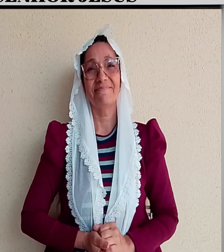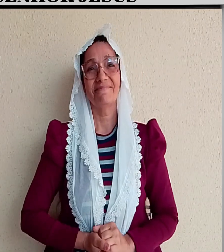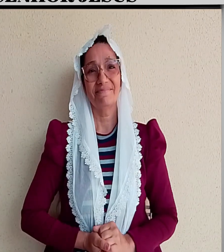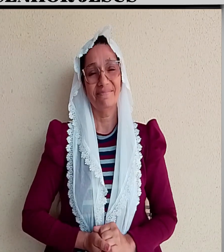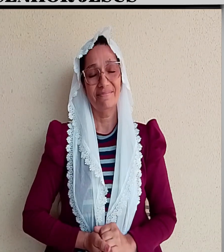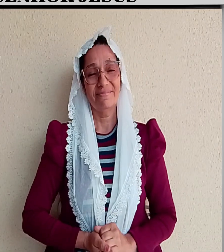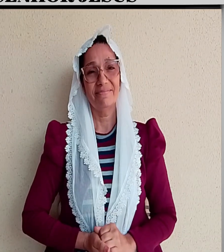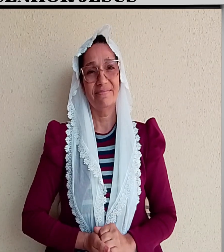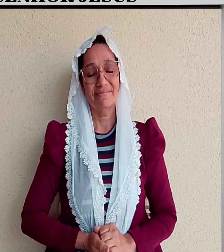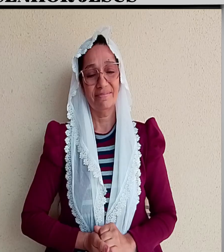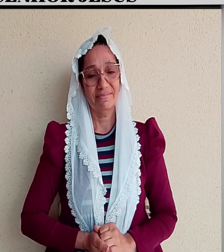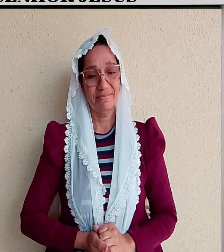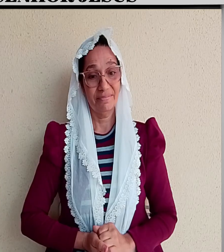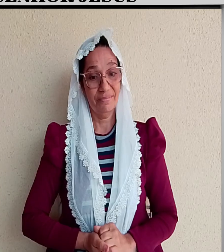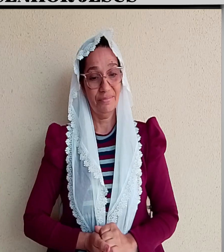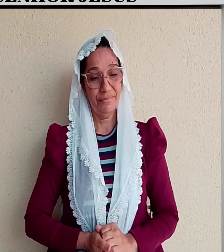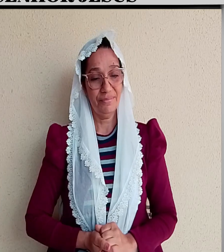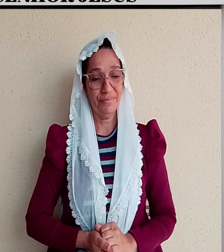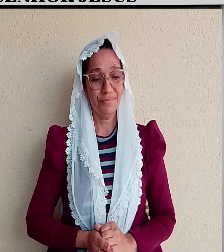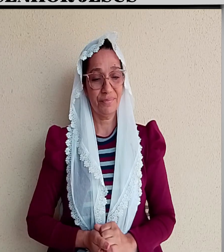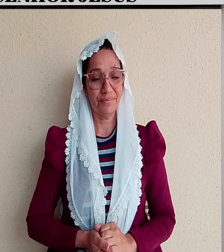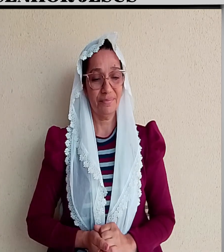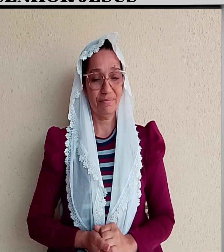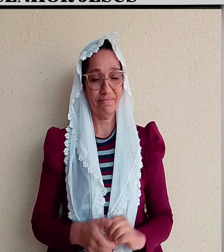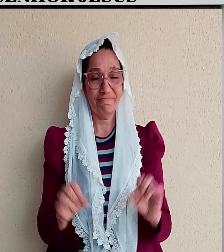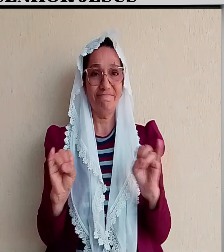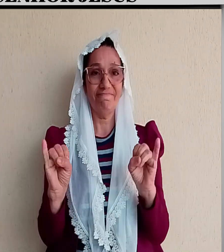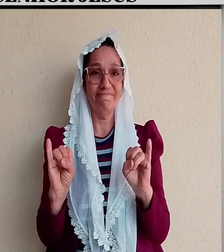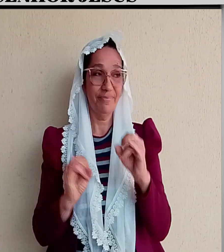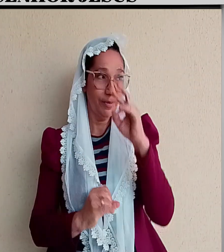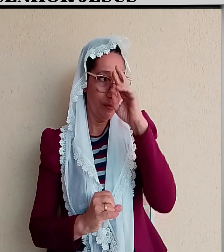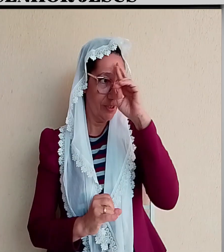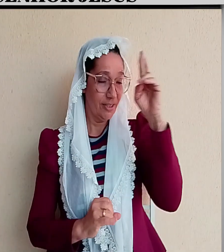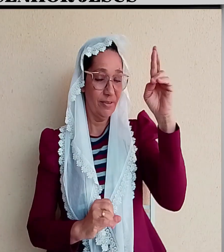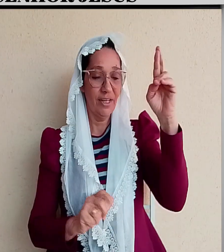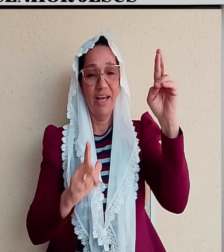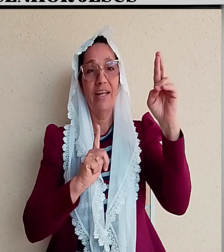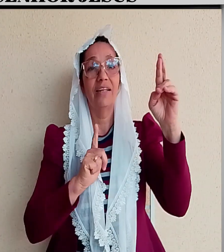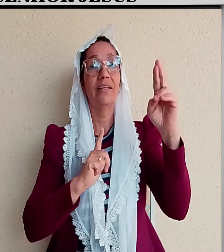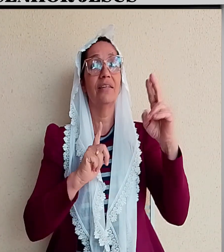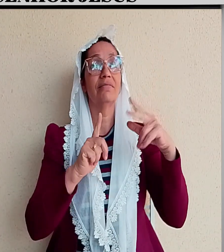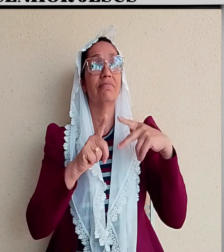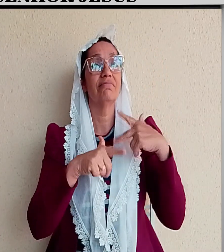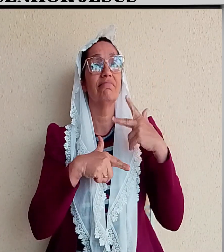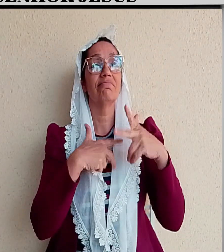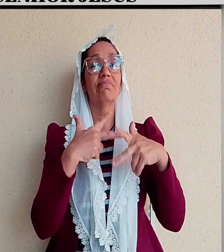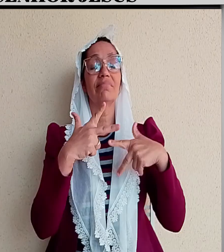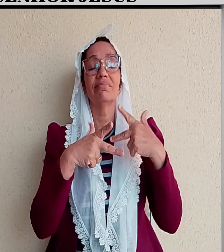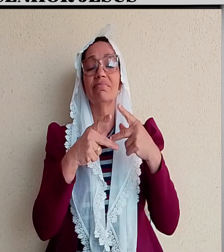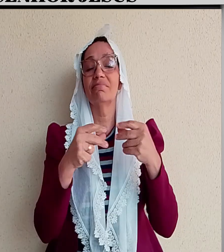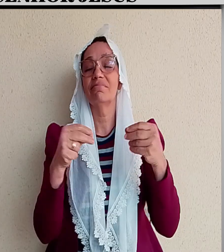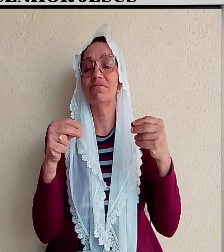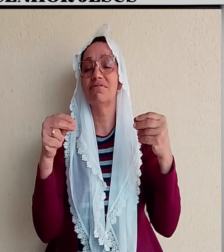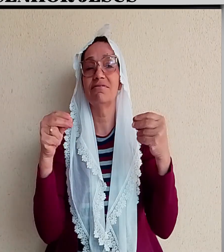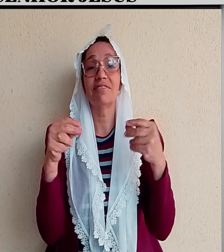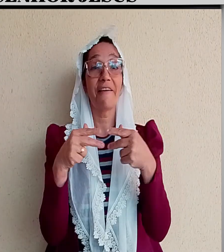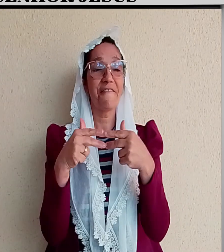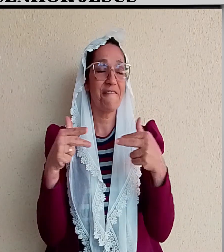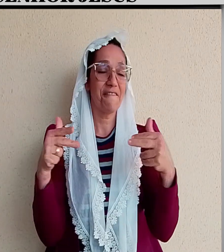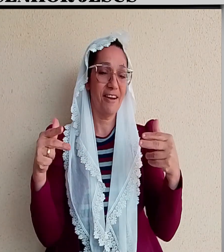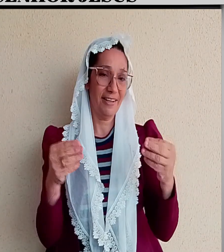sempre faz, aleluia, porque o homem é frágil, mas a nossa força, a nossa fortaleza está no